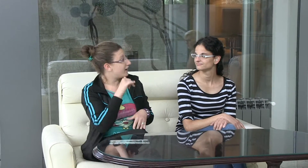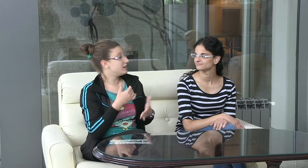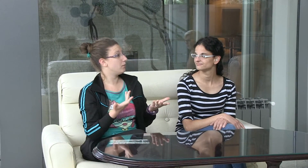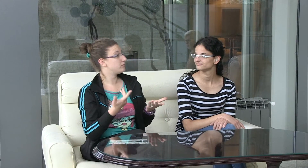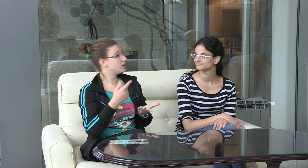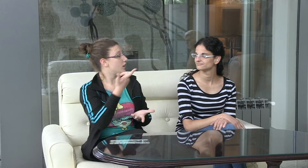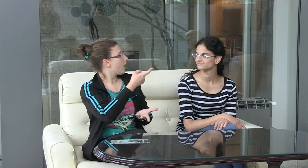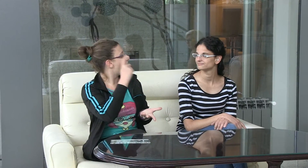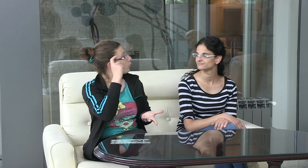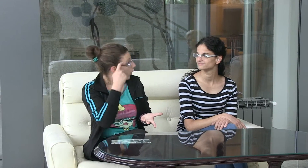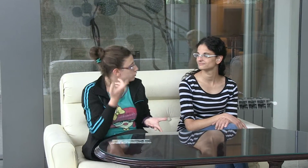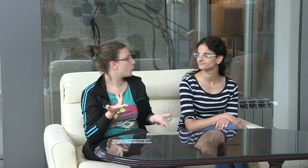u stolnom tenisu u šaku,